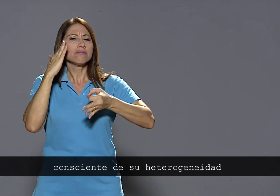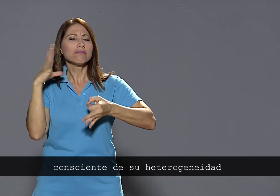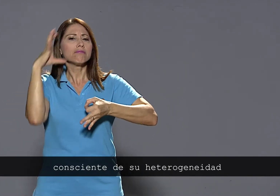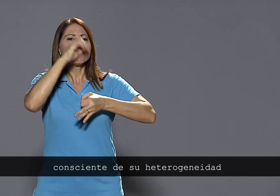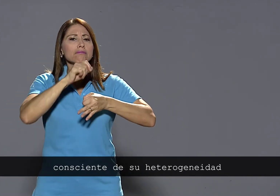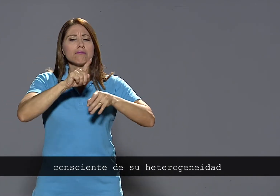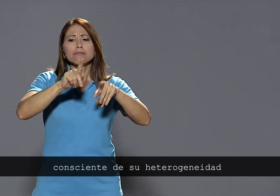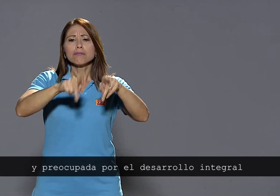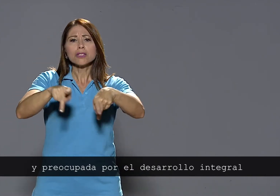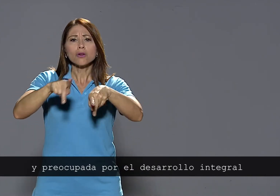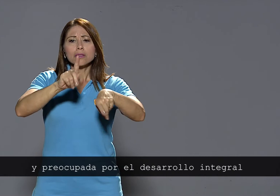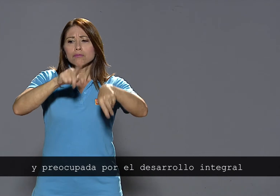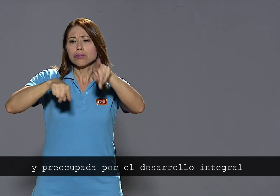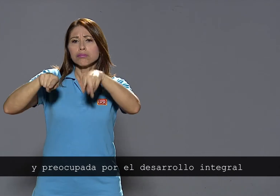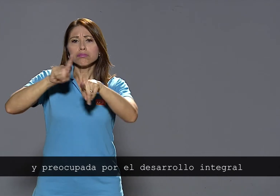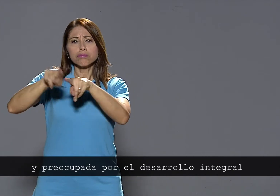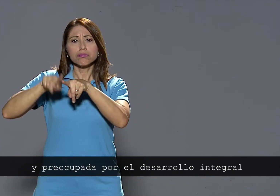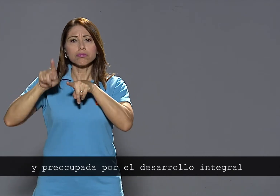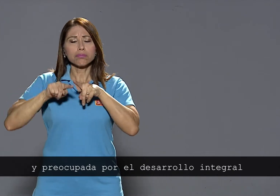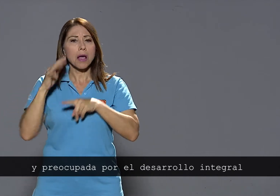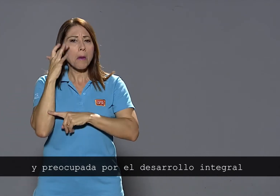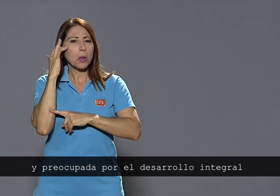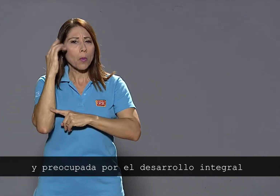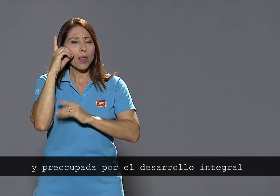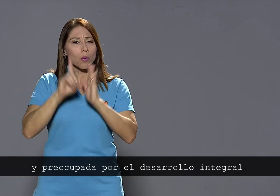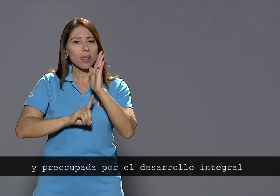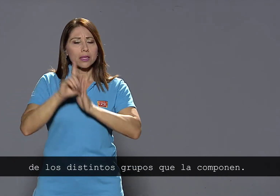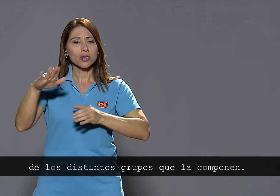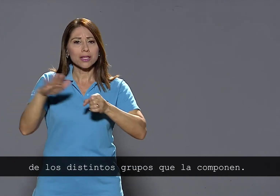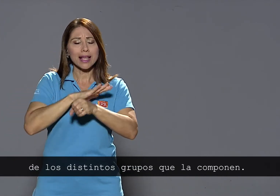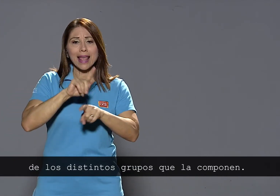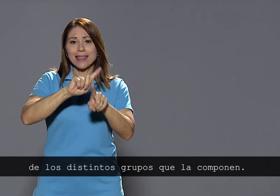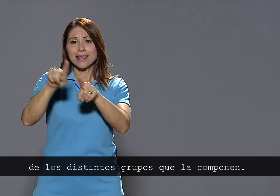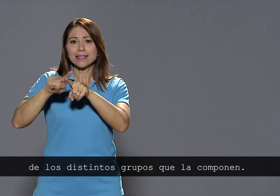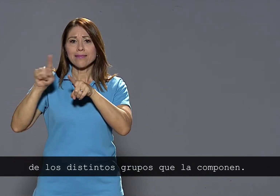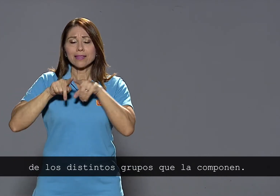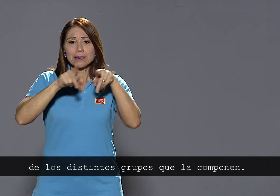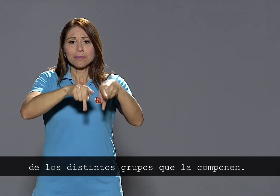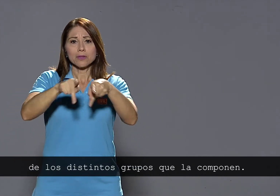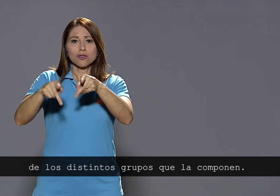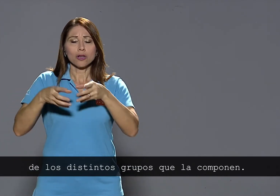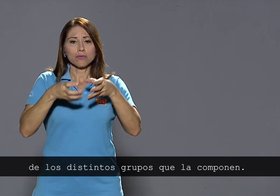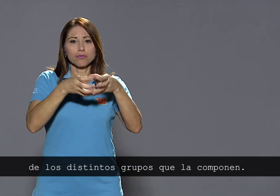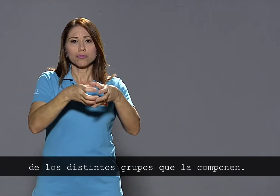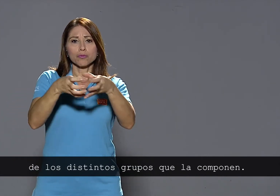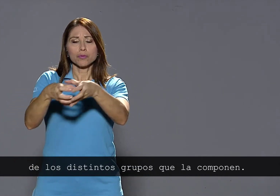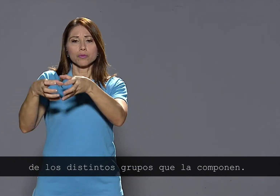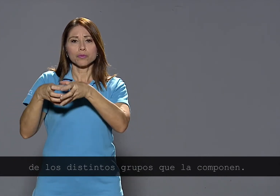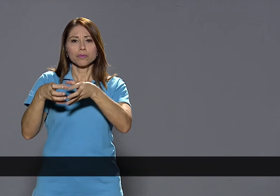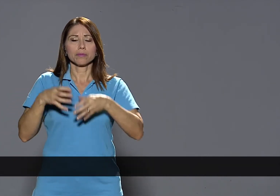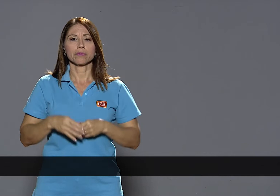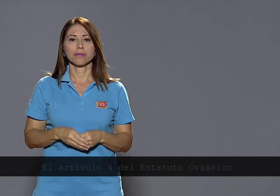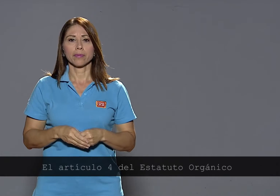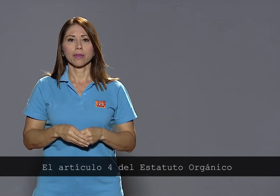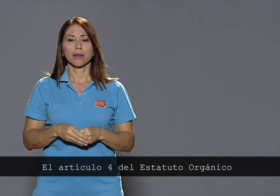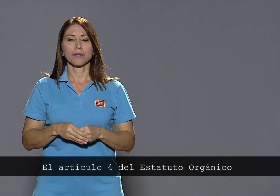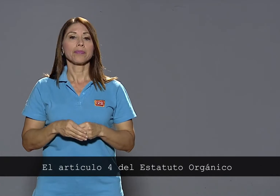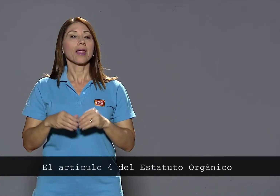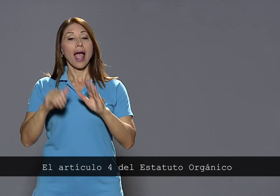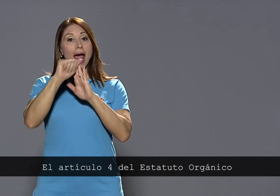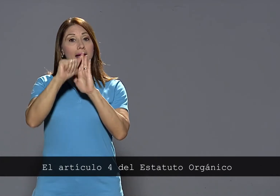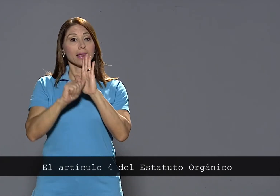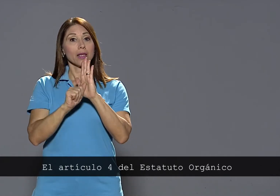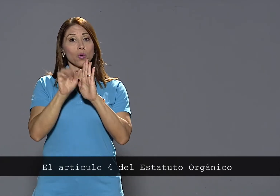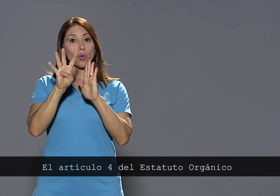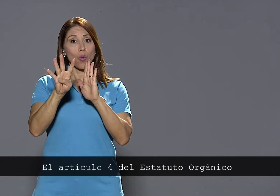su heterogeneidad y preocupada por el desarrollo integral de los distintos grupos que la componen. El